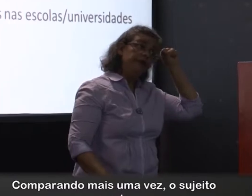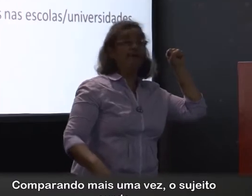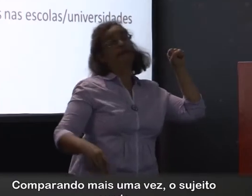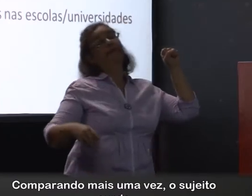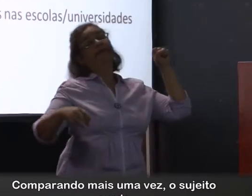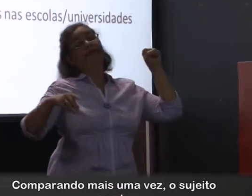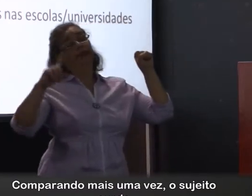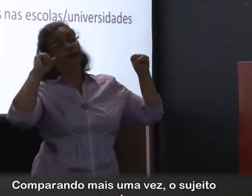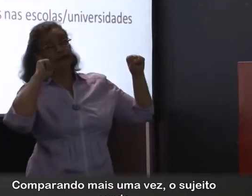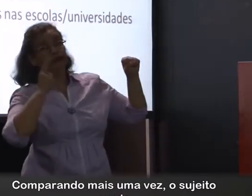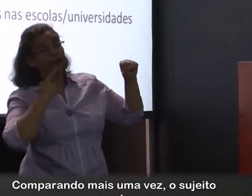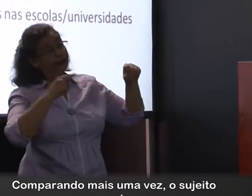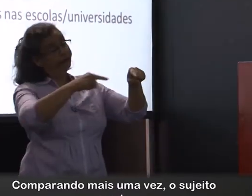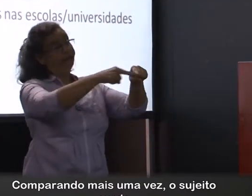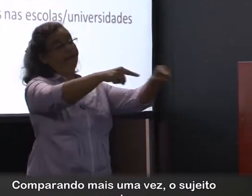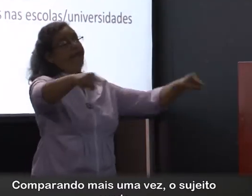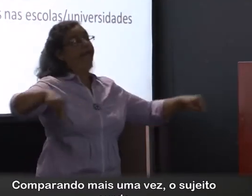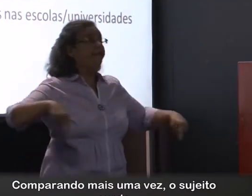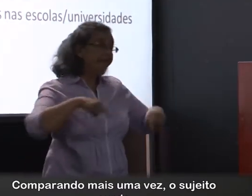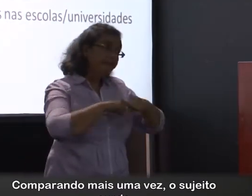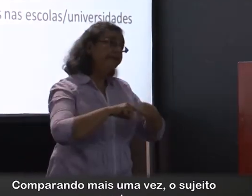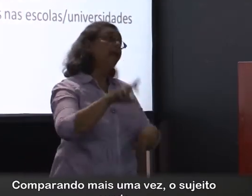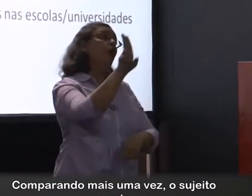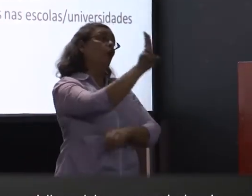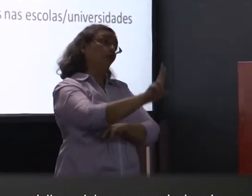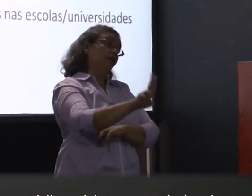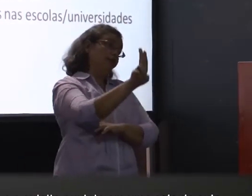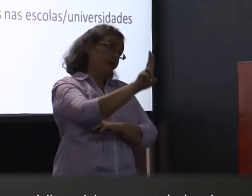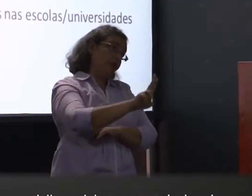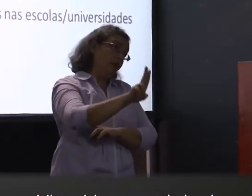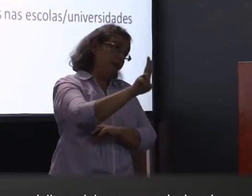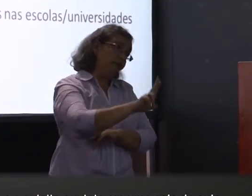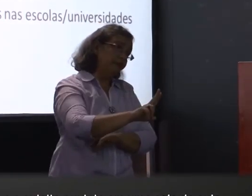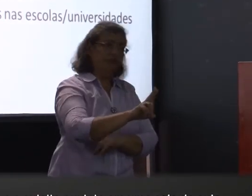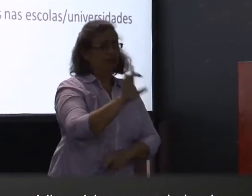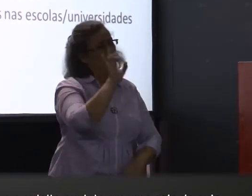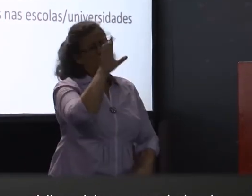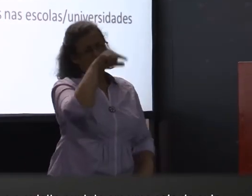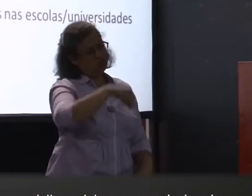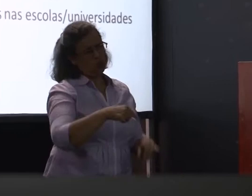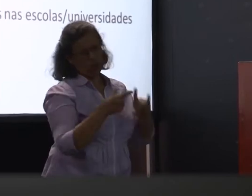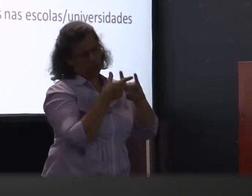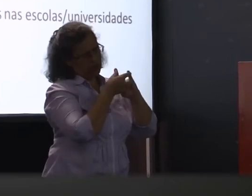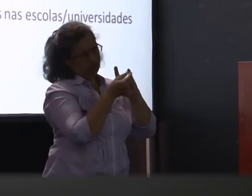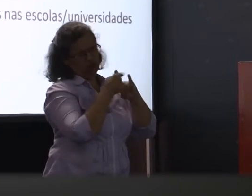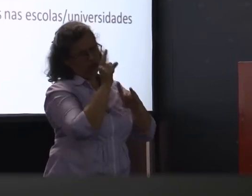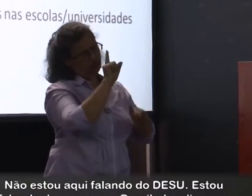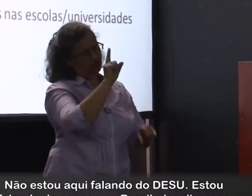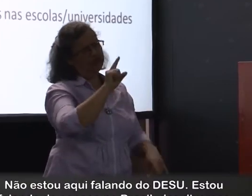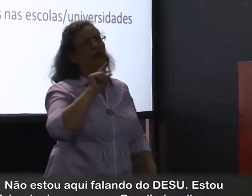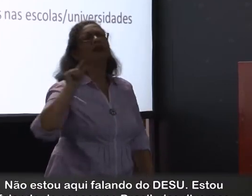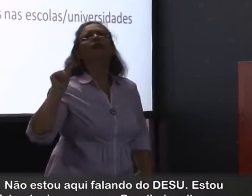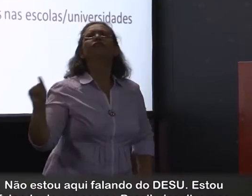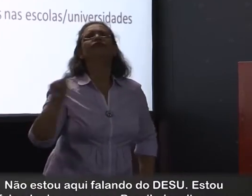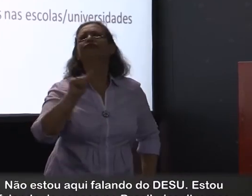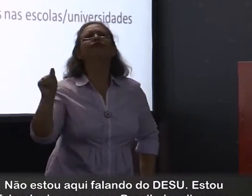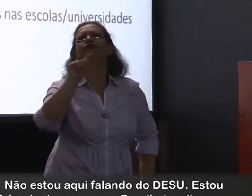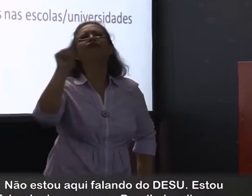Também o sujeito, comparando mais uma vez o sujeito surdo e o sujeito ouvinte numa sala de aula, né? Que eu não estou falando aqui do DESU, eu